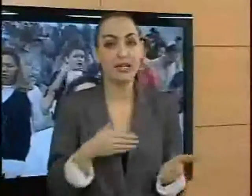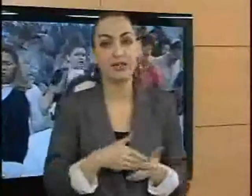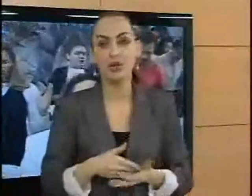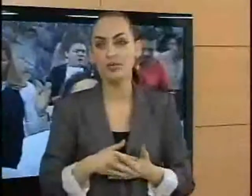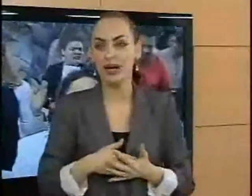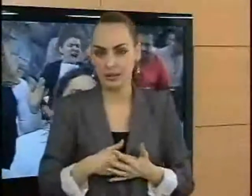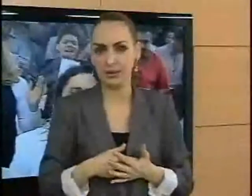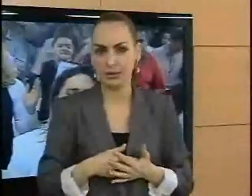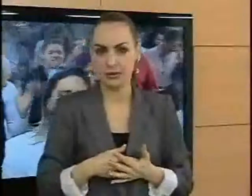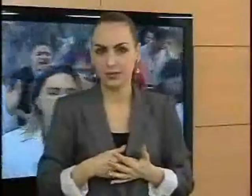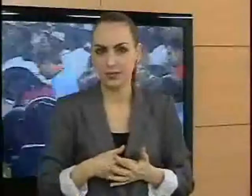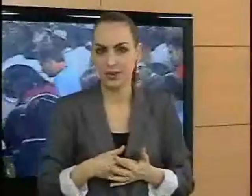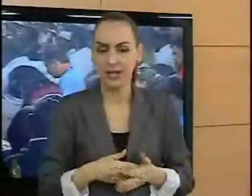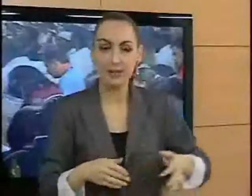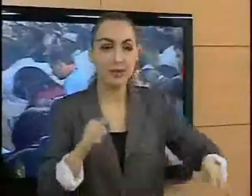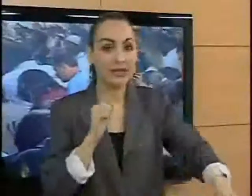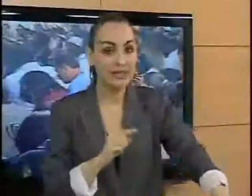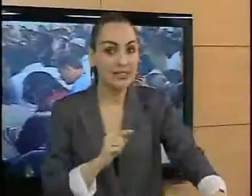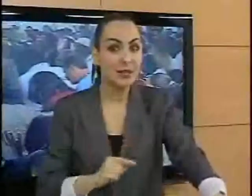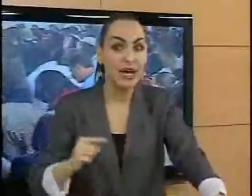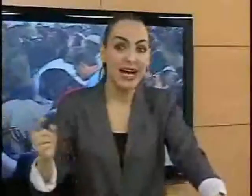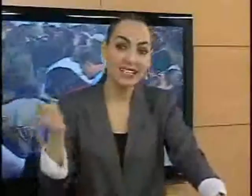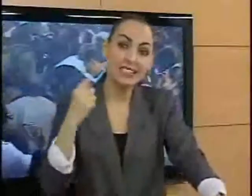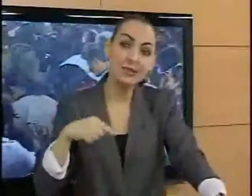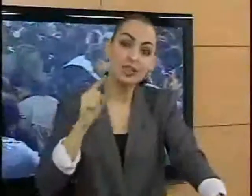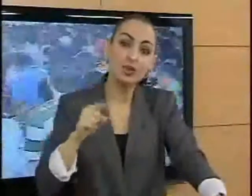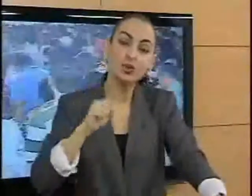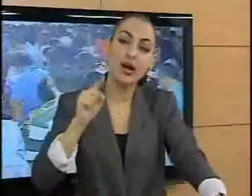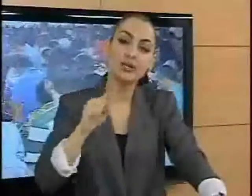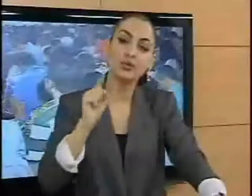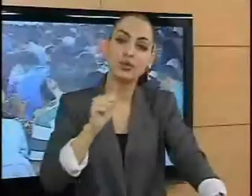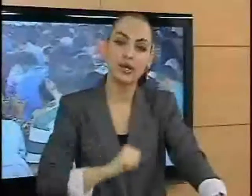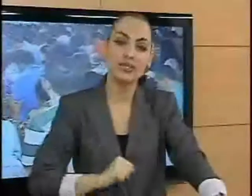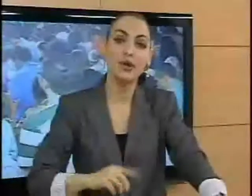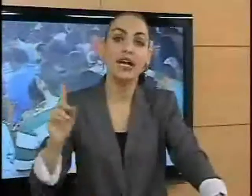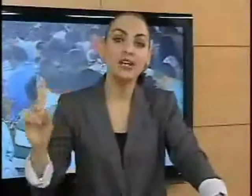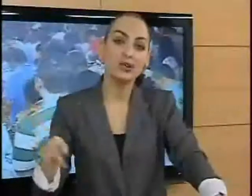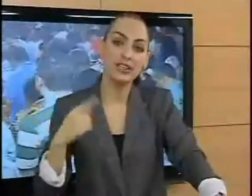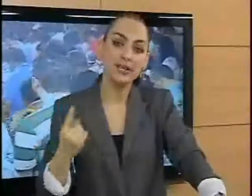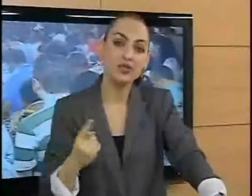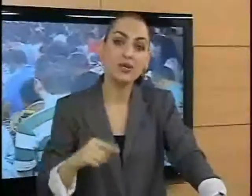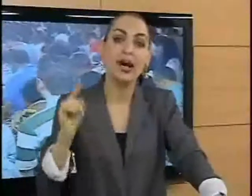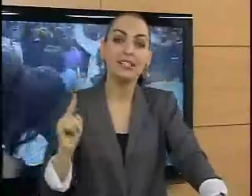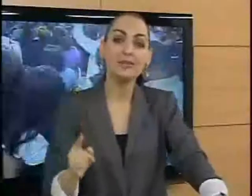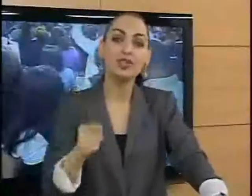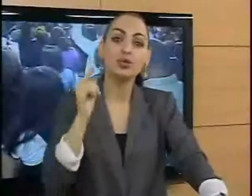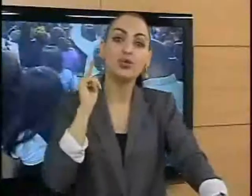não combate. E a Bíblia está dizendo: acima de tudo, guarde o seu coração. Em outra tradução, acima de tudo, guarde